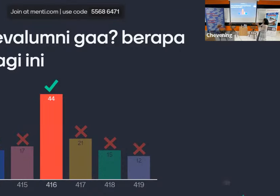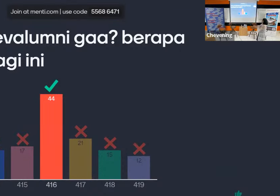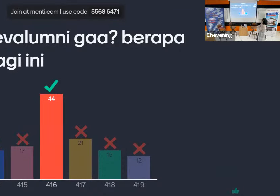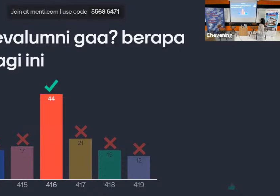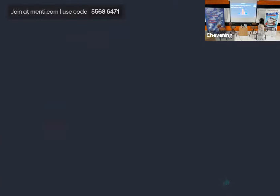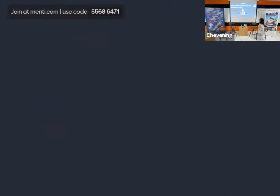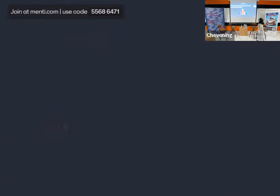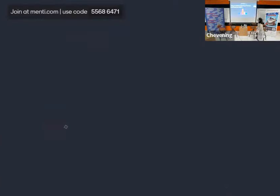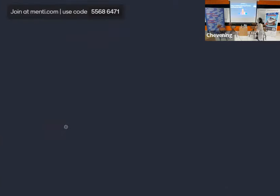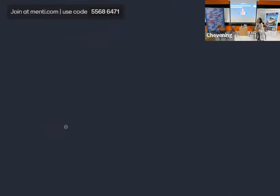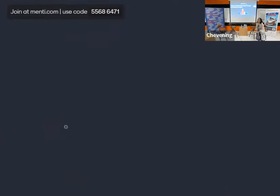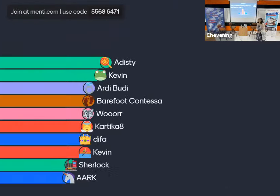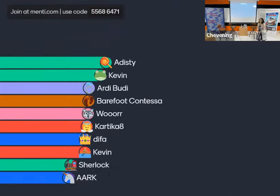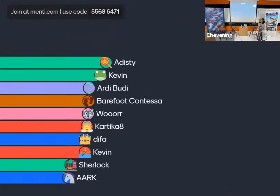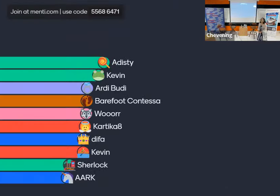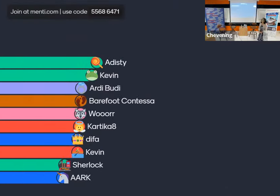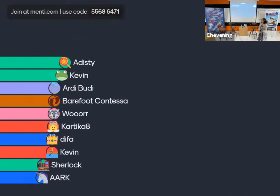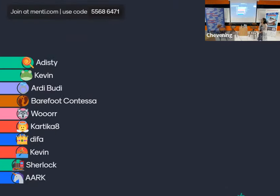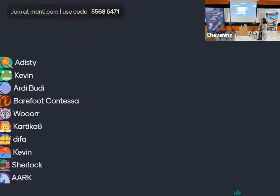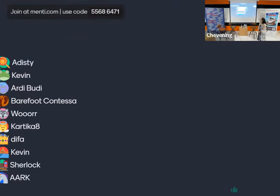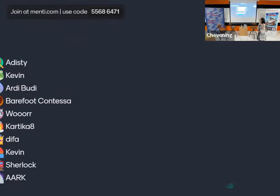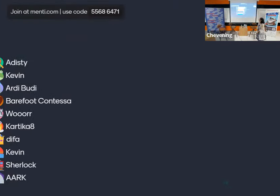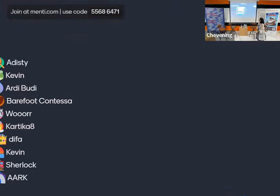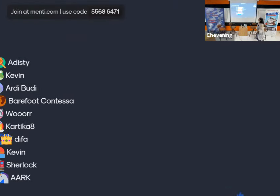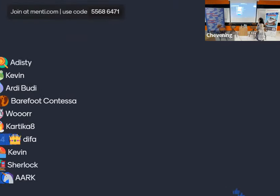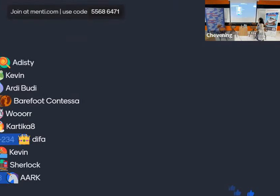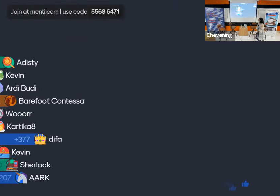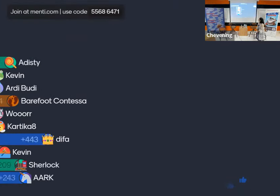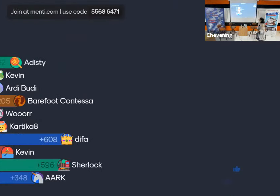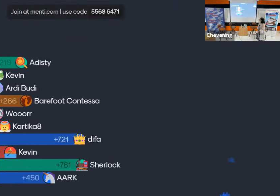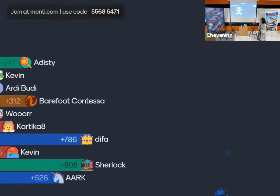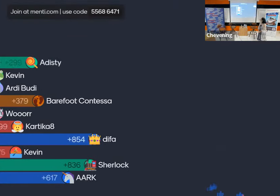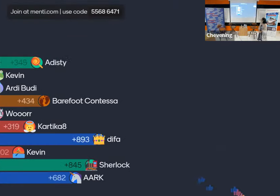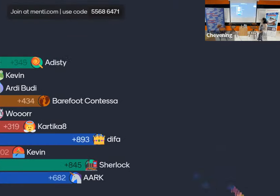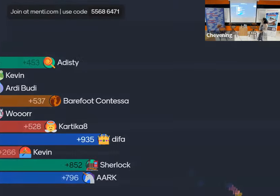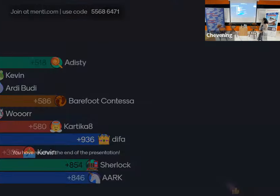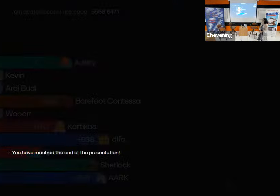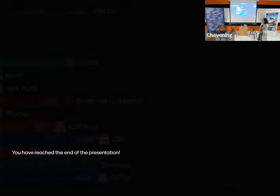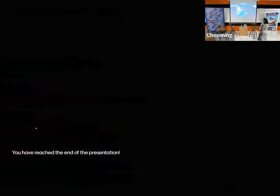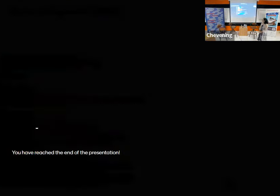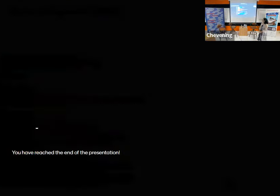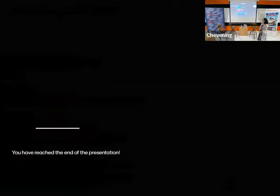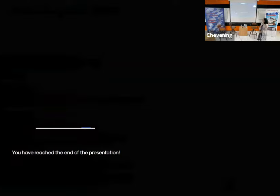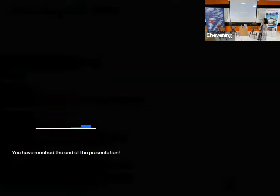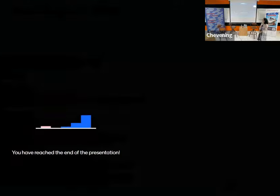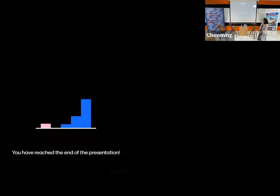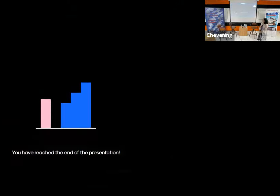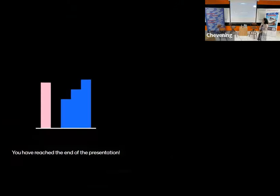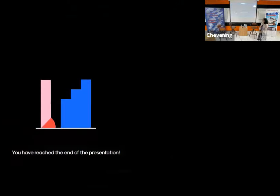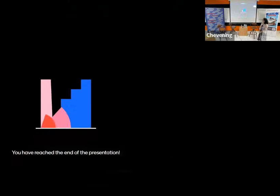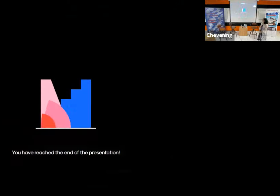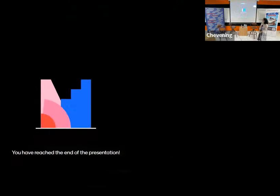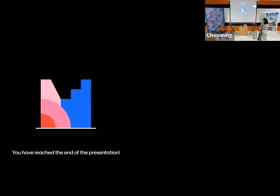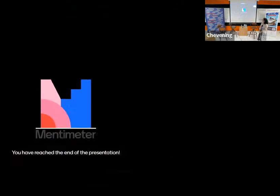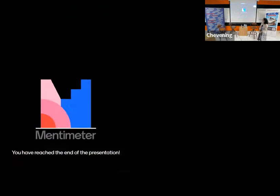oh Oke dan pemenangnya adalah kita